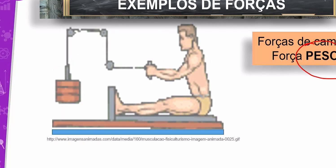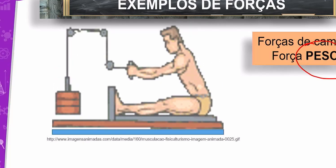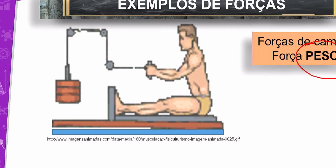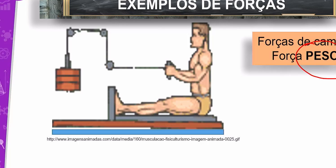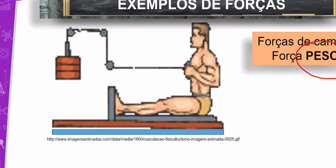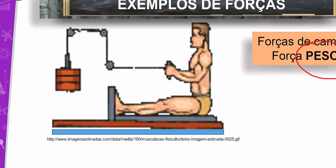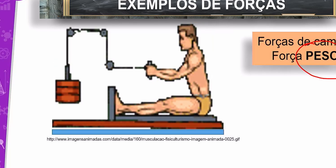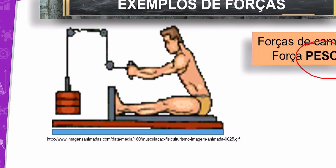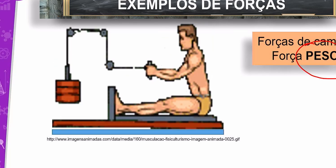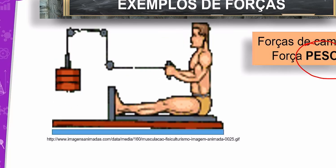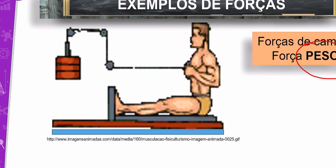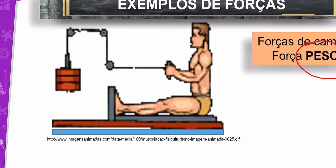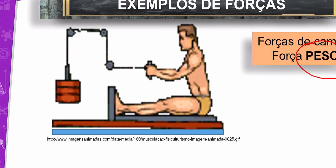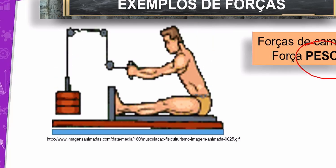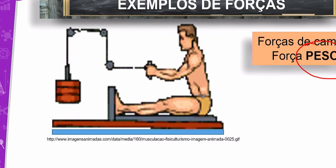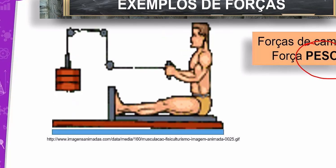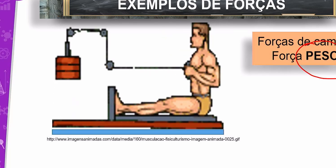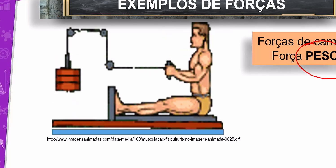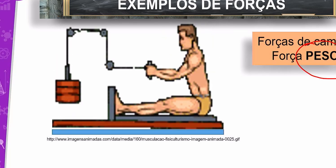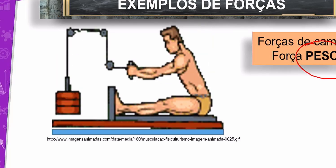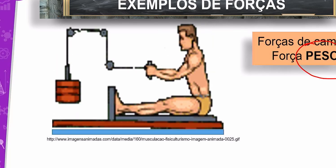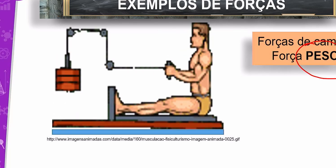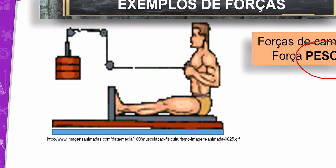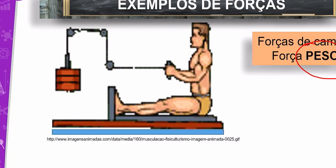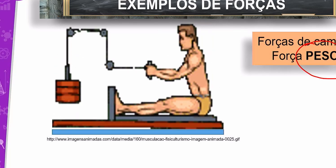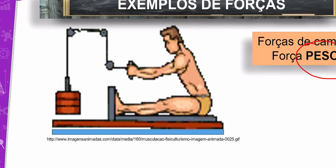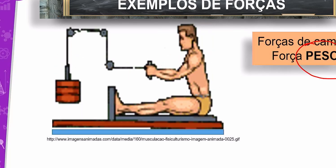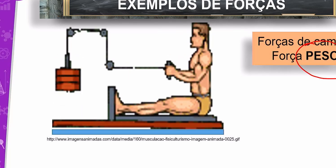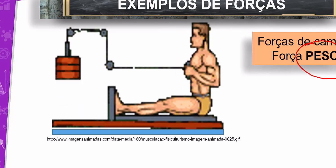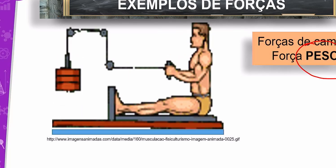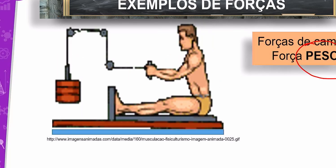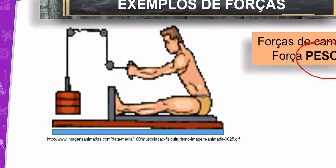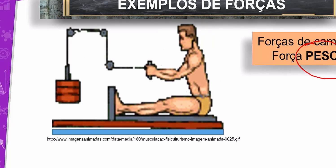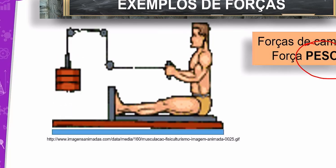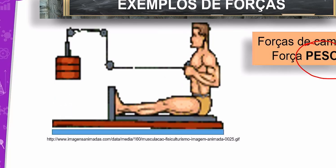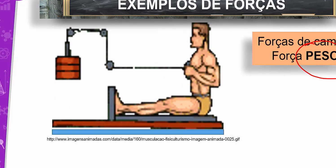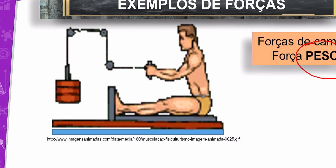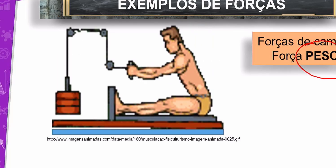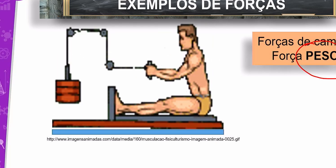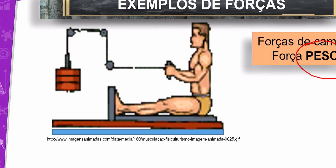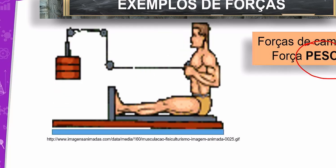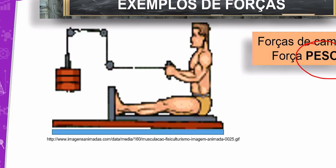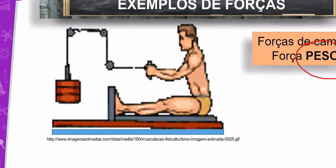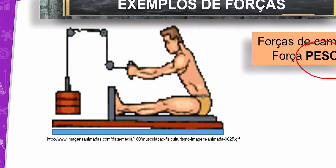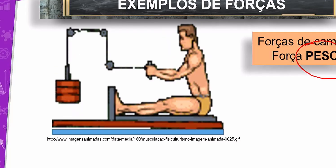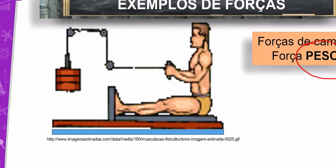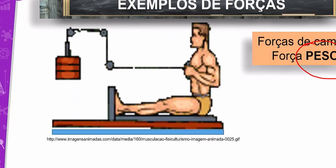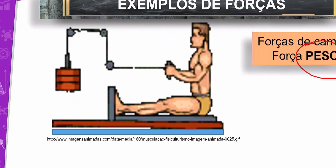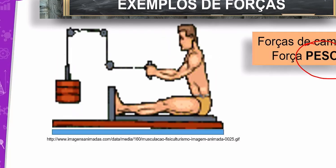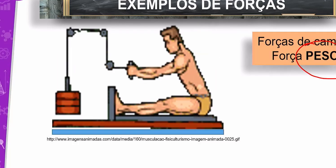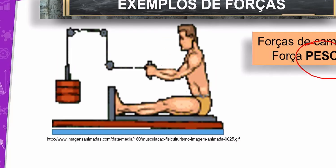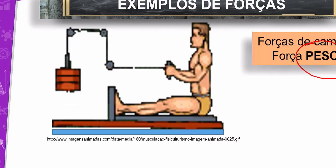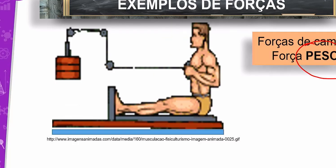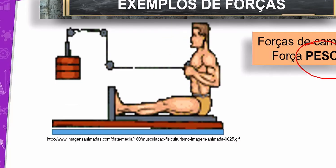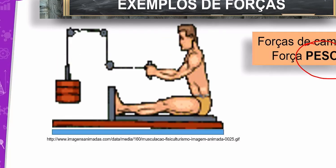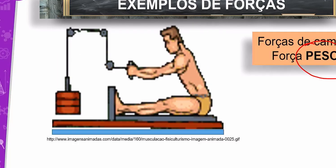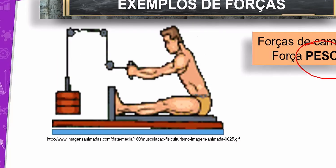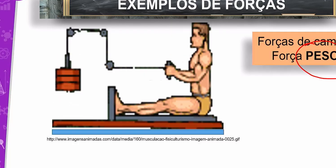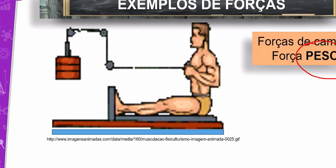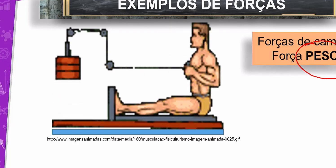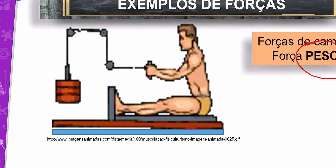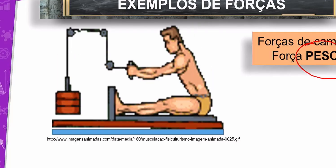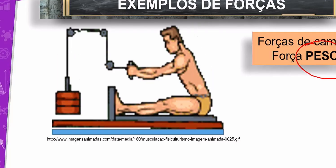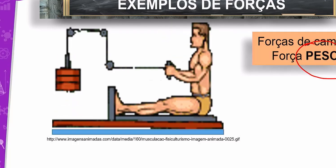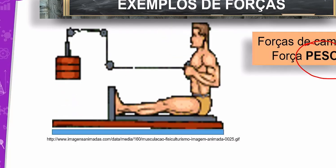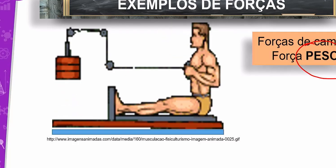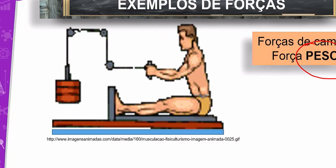um bodybuild na academia. Exemplificar isso aí, ó, tem alguém fazendo exercícios na academia, olha,